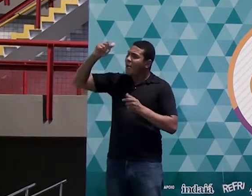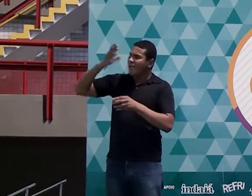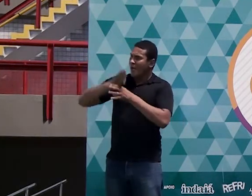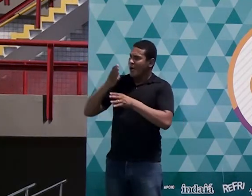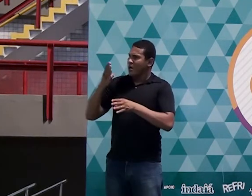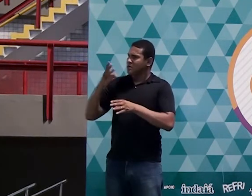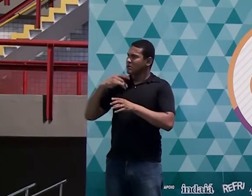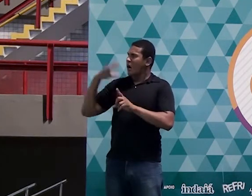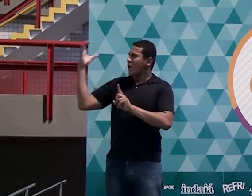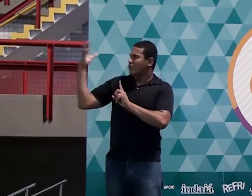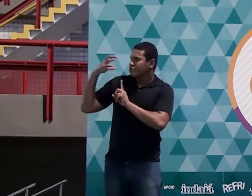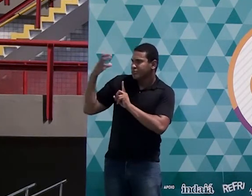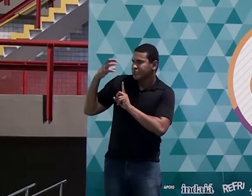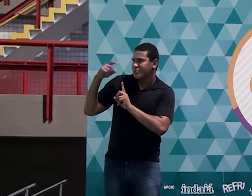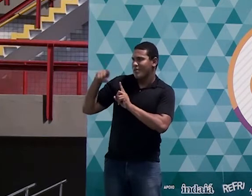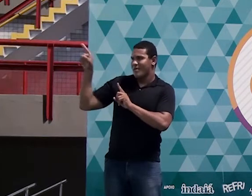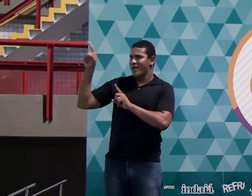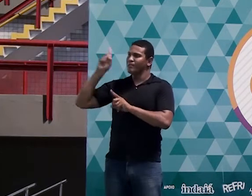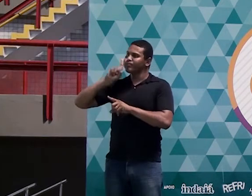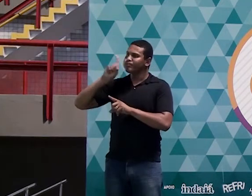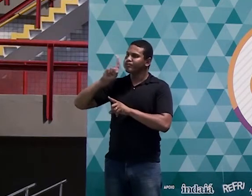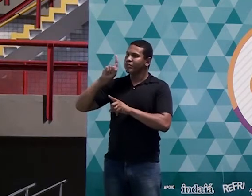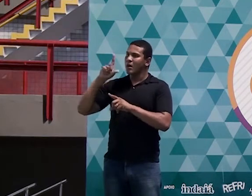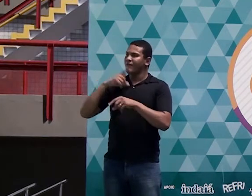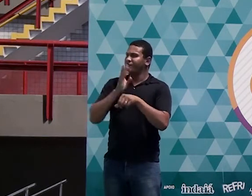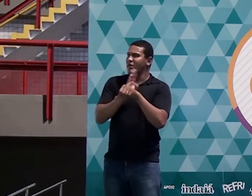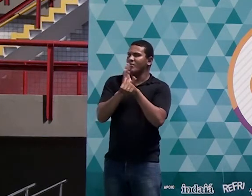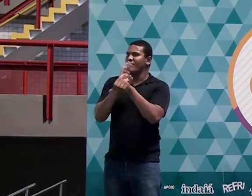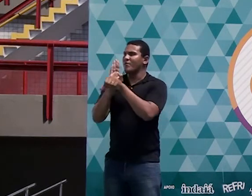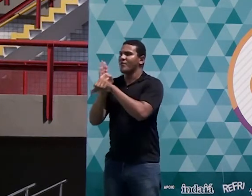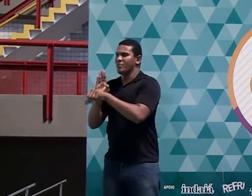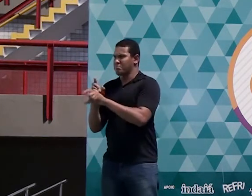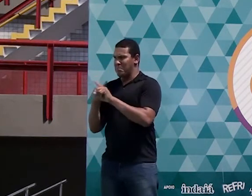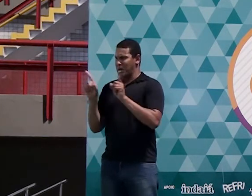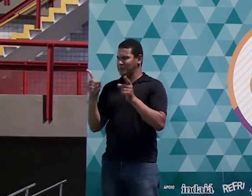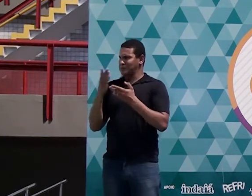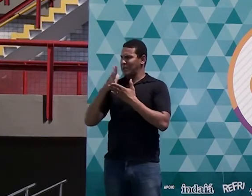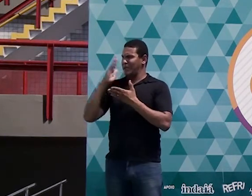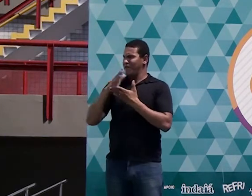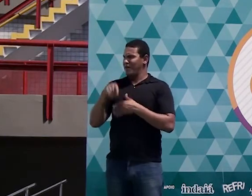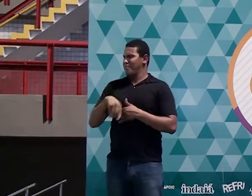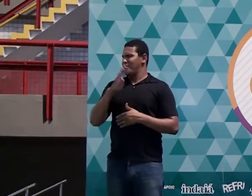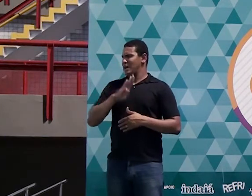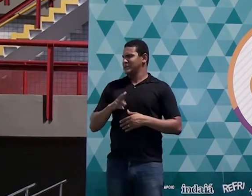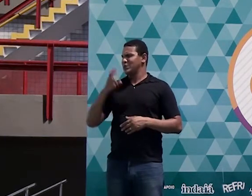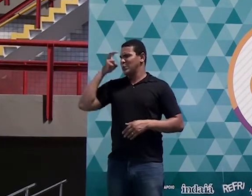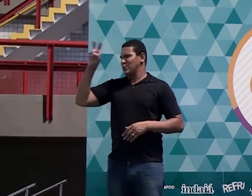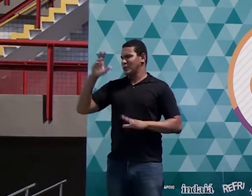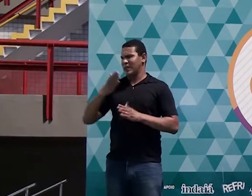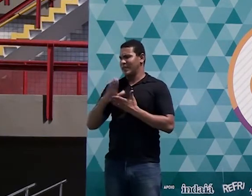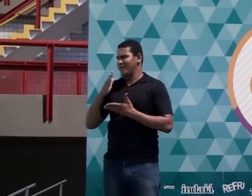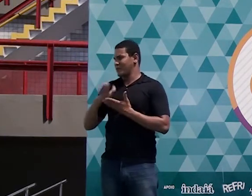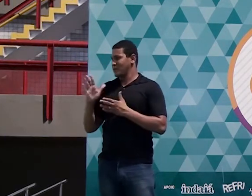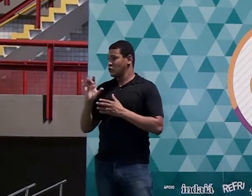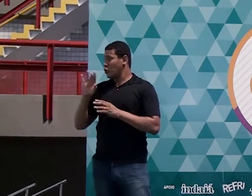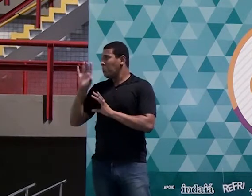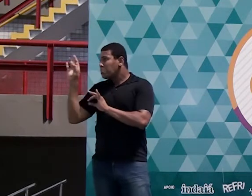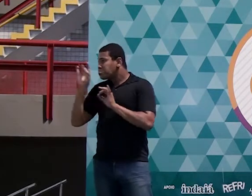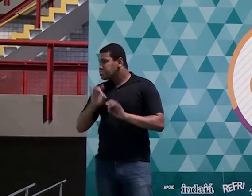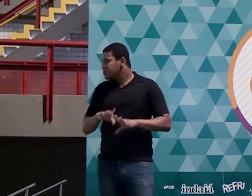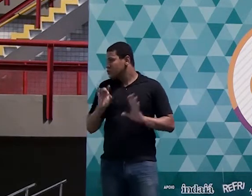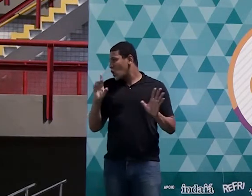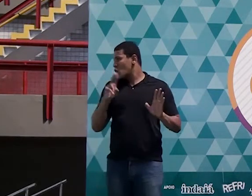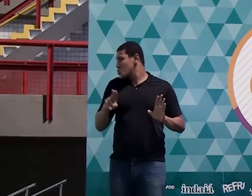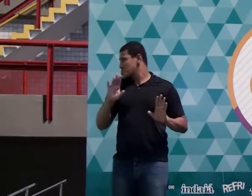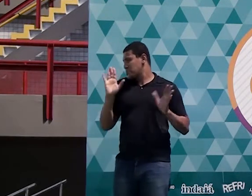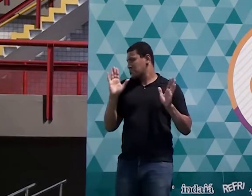Muita influência americana aqui, muitos filmes. Mas não tem relação. A verdade é que os templários cobravam